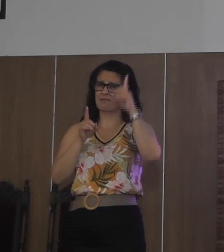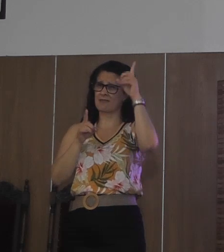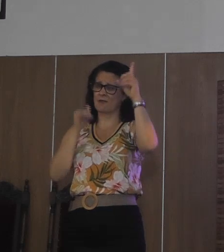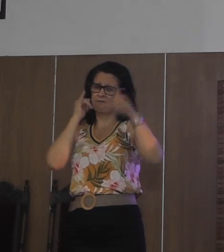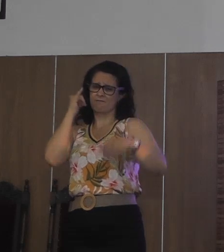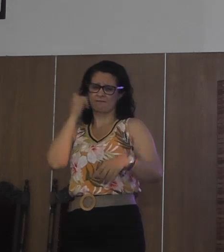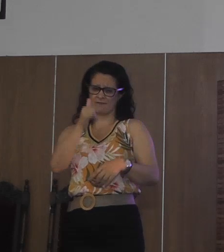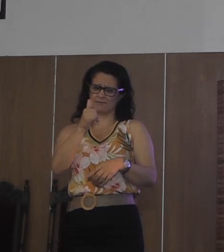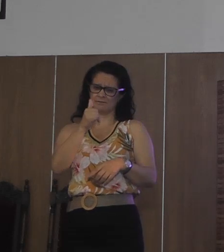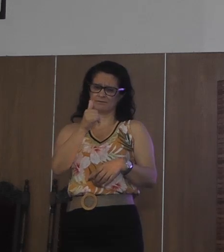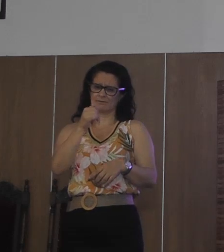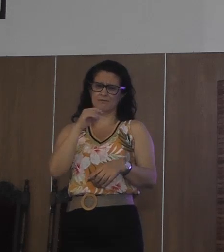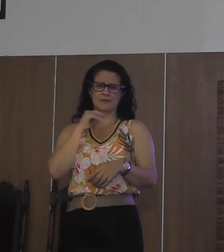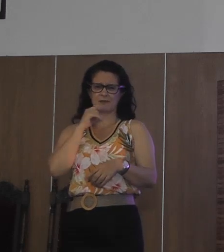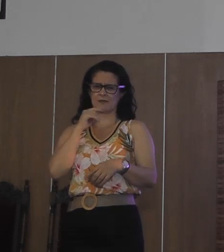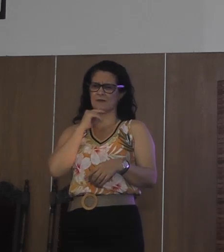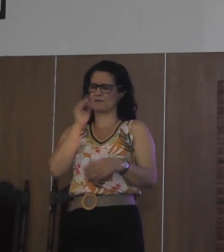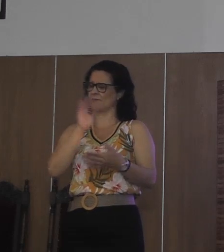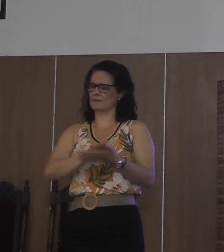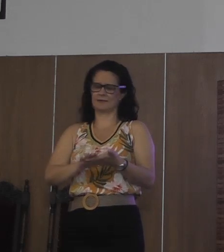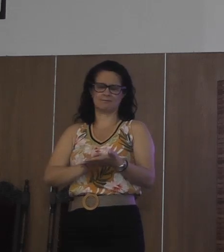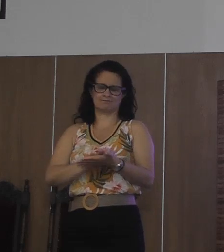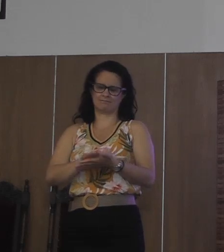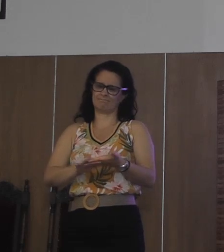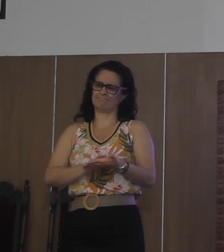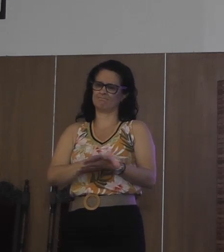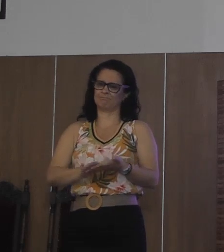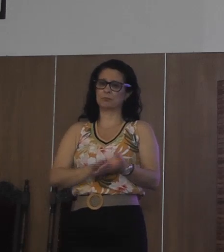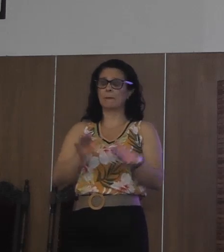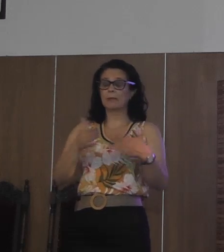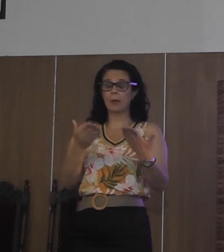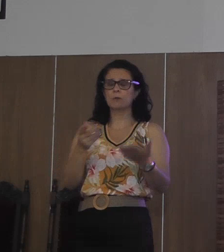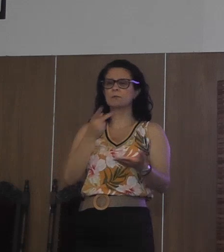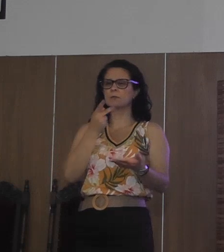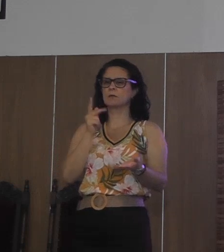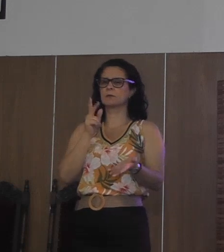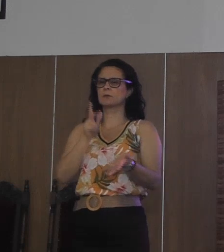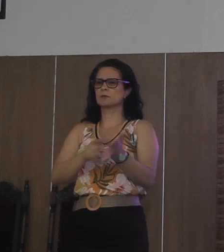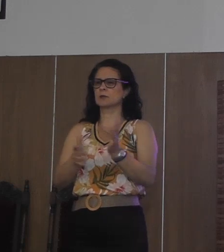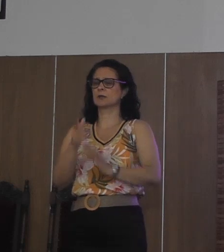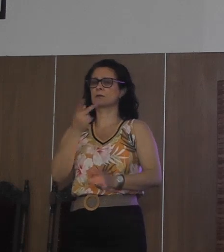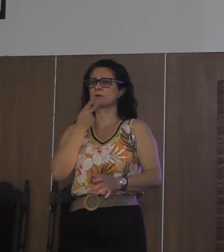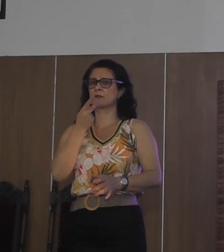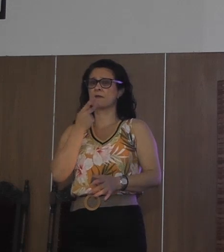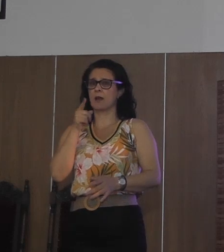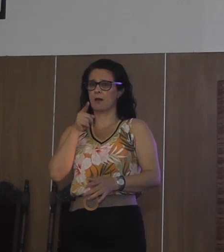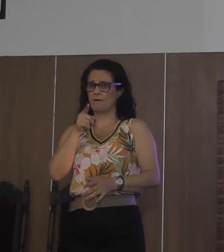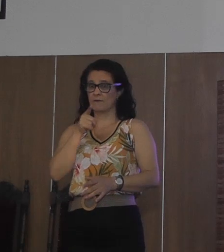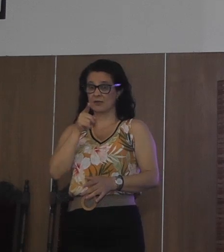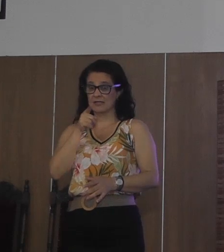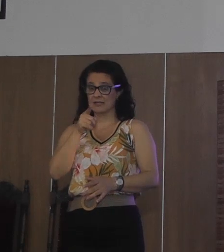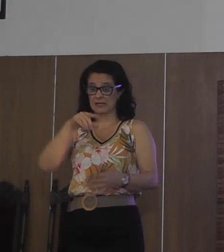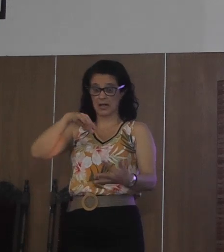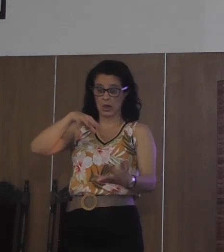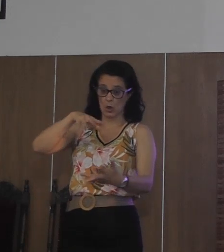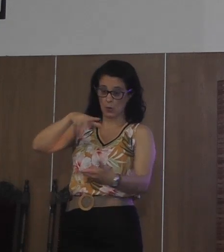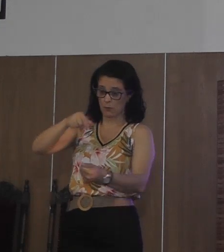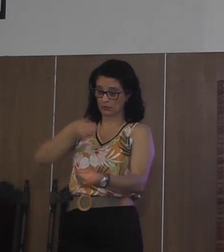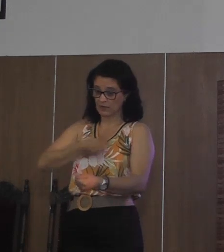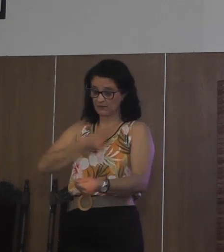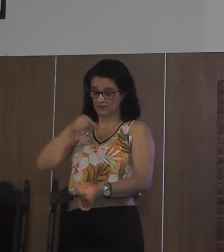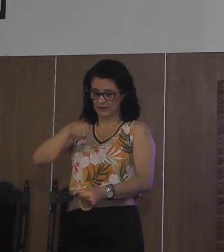E tenho-vos dito isto, para que tenhas paz. No mundo tereis o quê? No mundo tereis o quê?